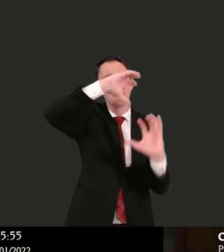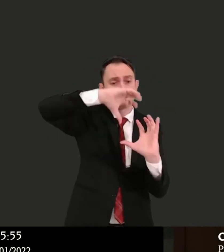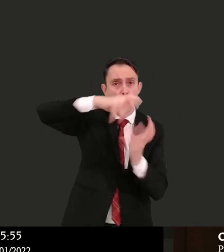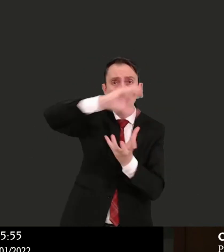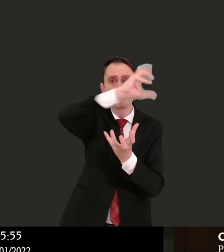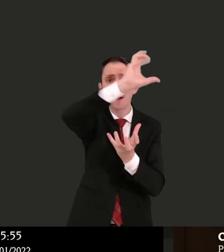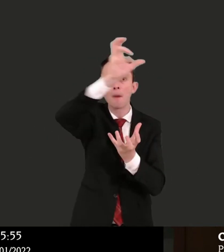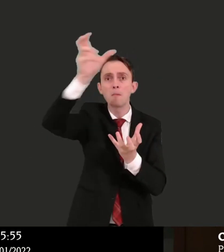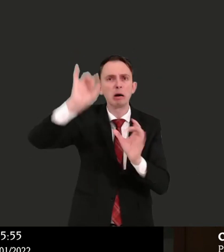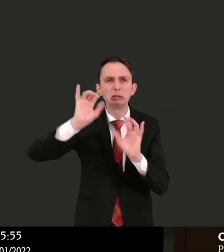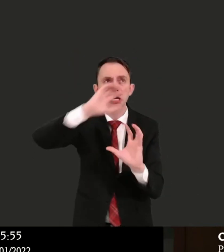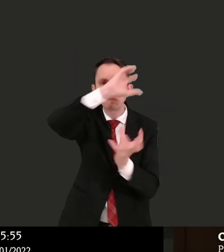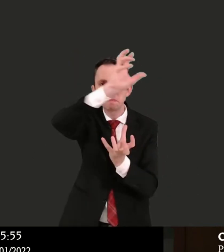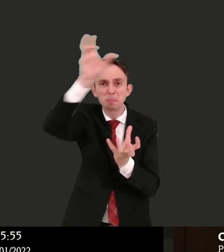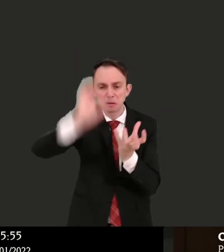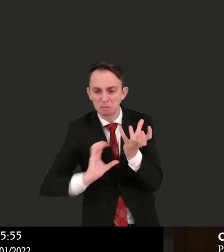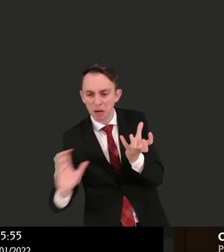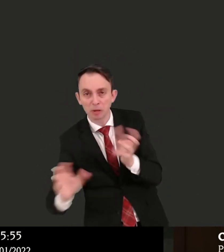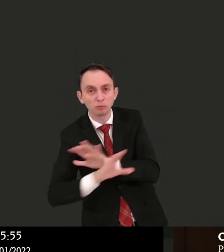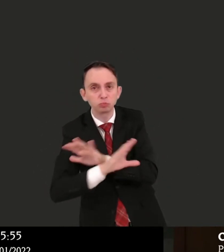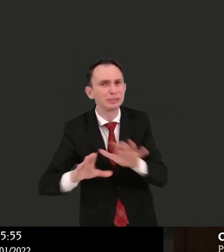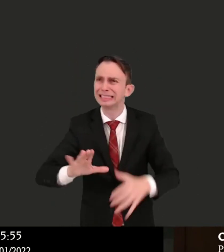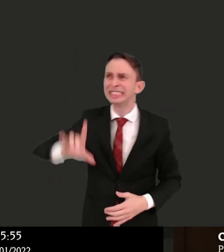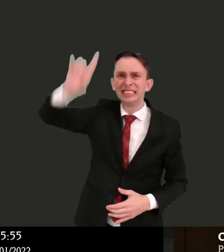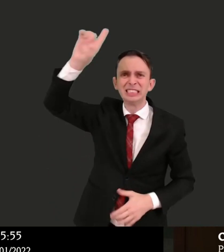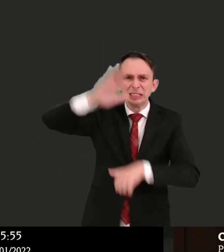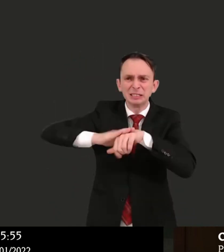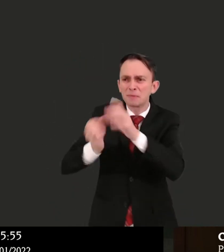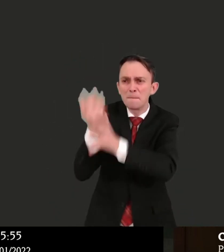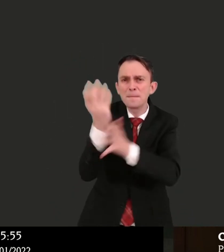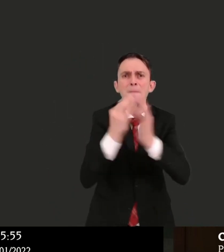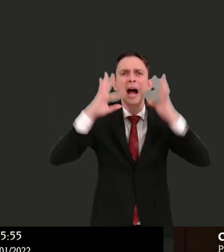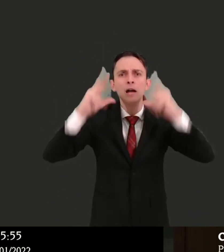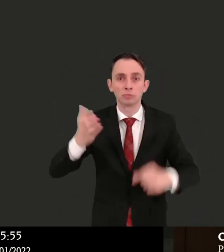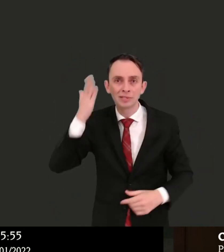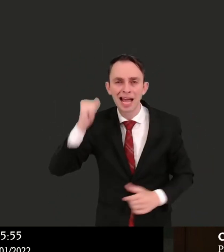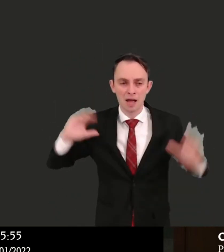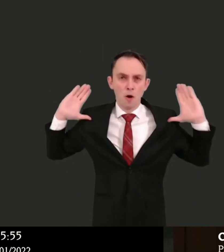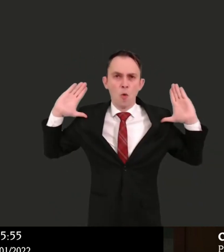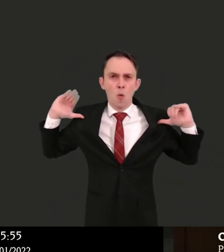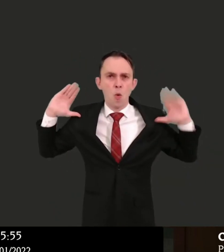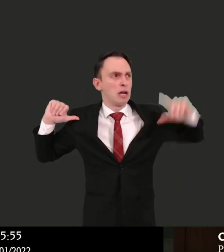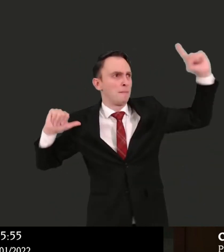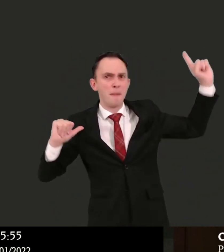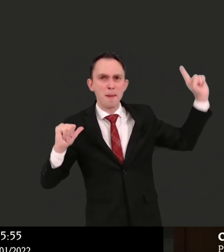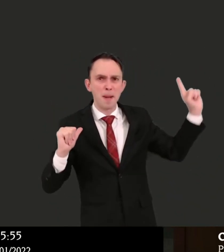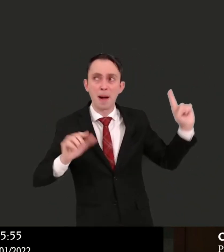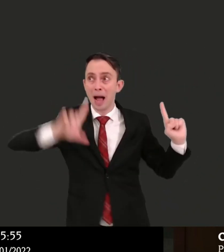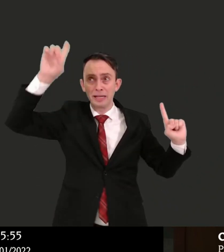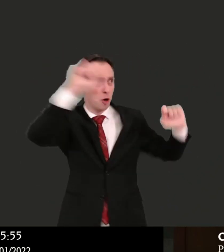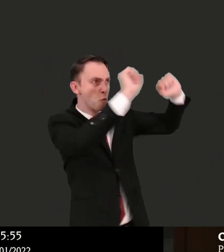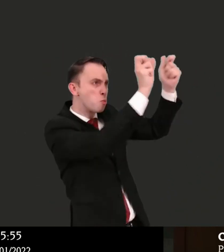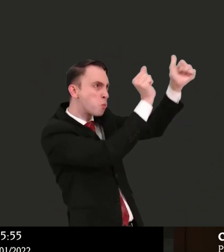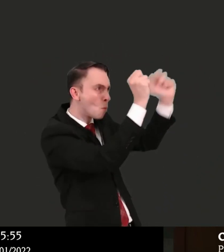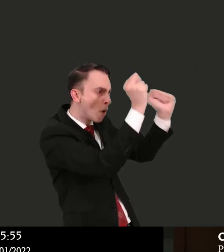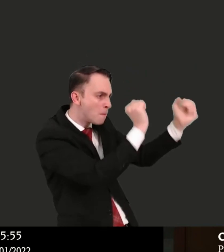as hierarquias mais altas, os querubins, aqueles anjos que quando chegam na terra, a terra inteira fica iluminada quando eles passam por aqui. Ilumina até